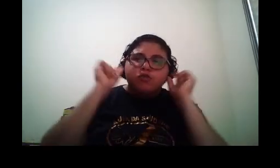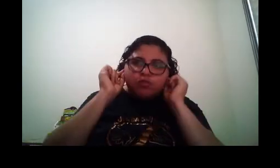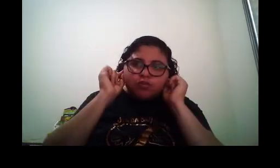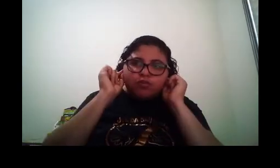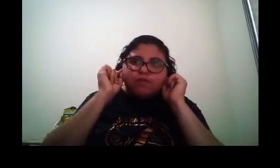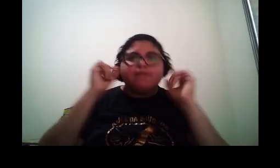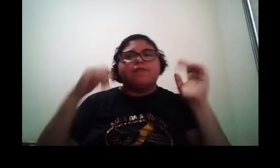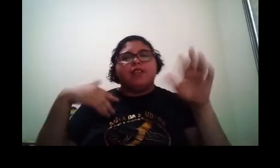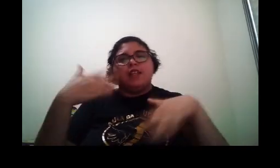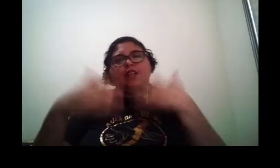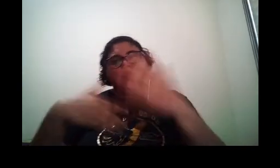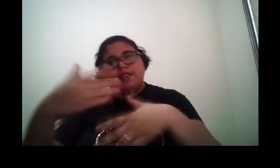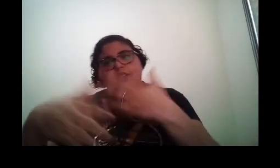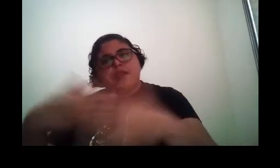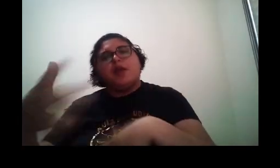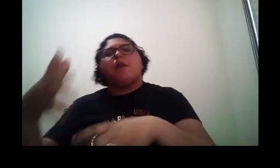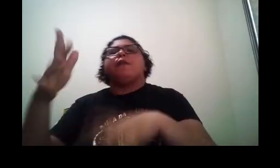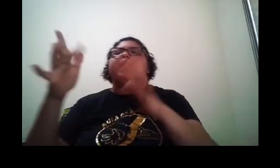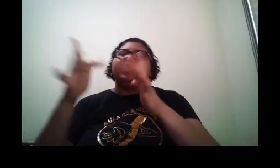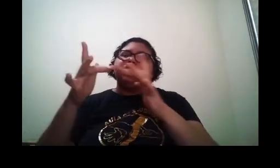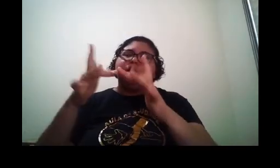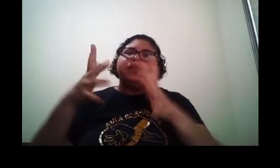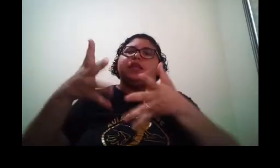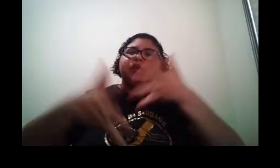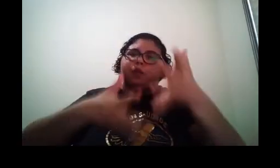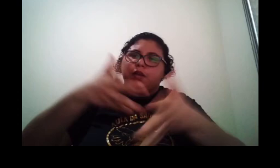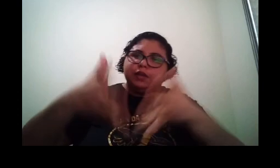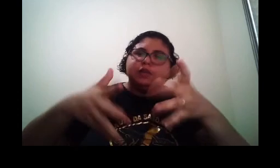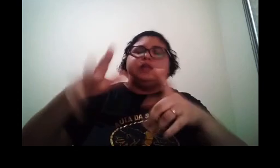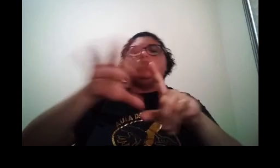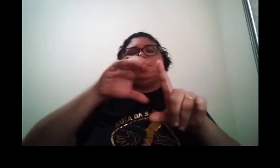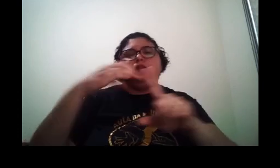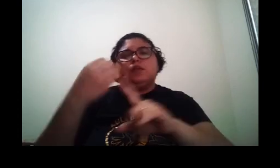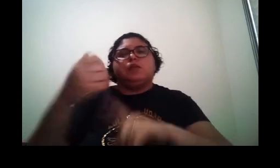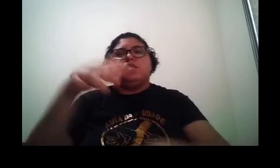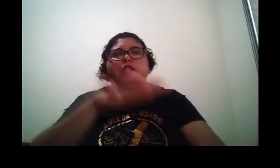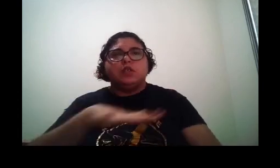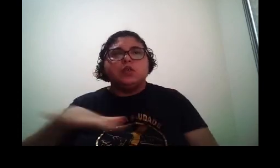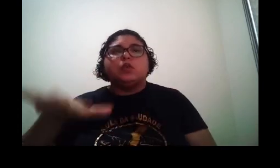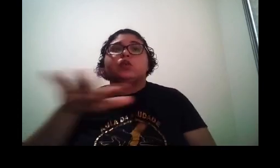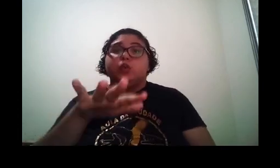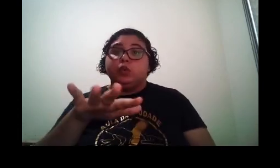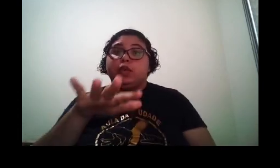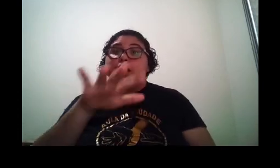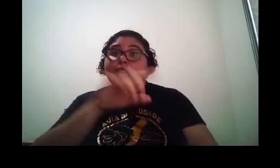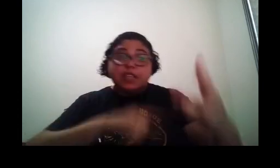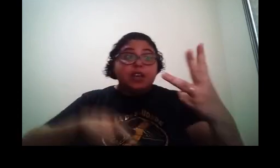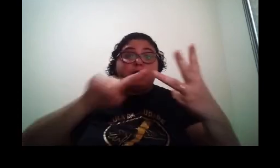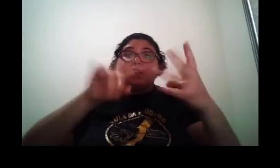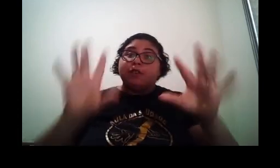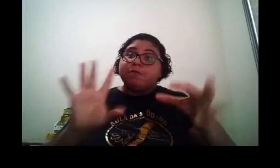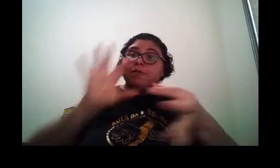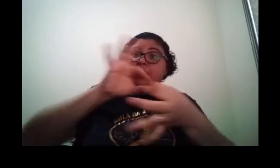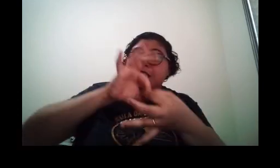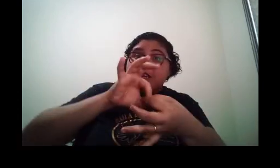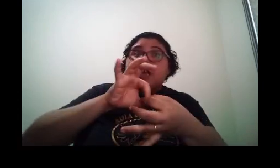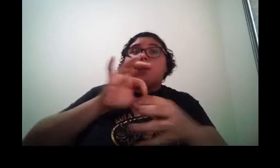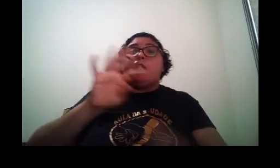ficam surdos, né? Perdem a audição. E são pessoas que já no terceiro